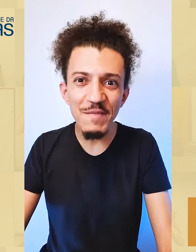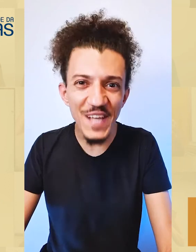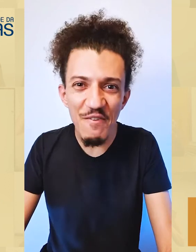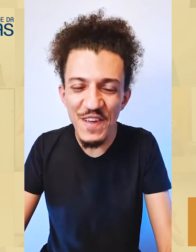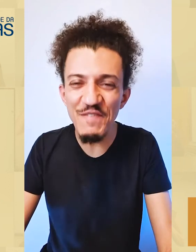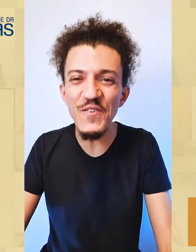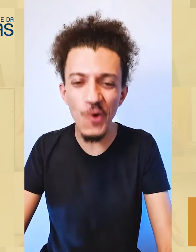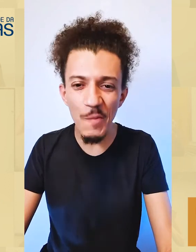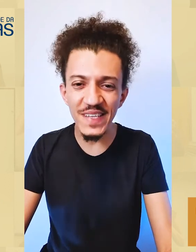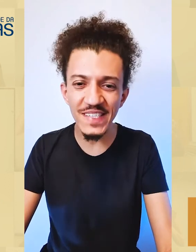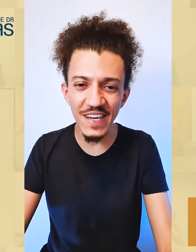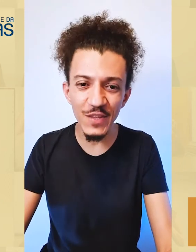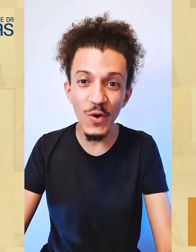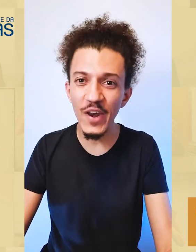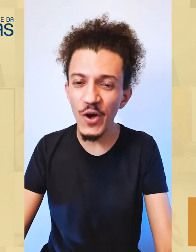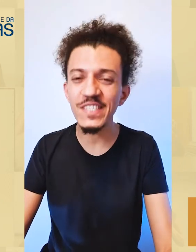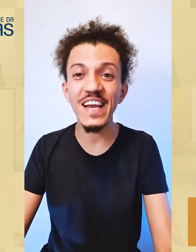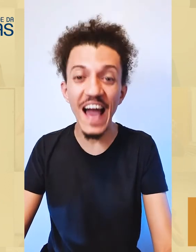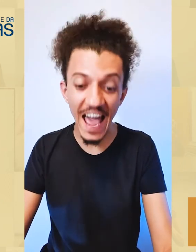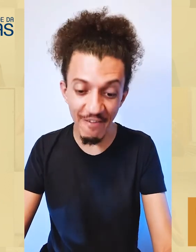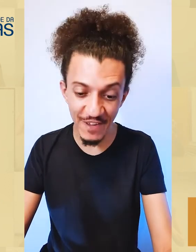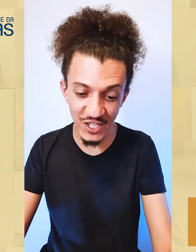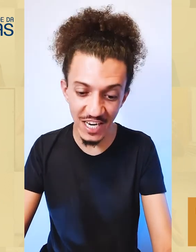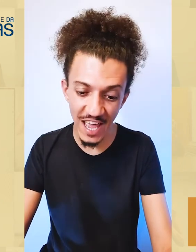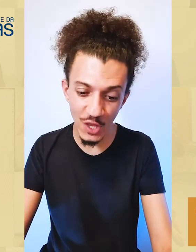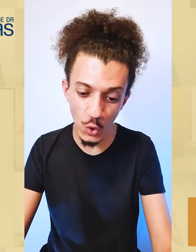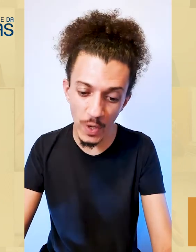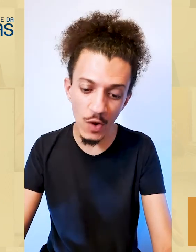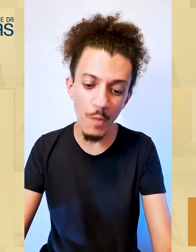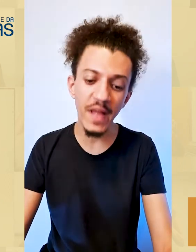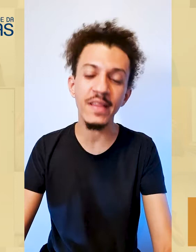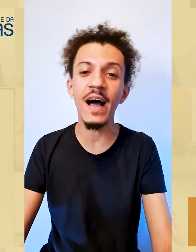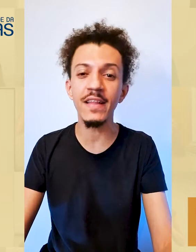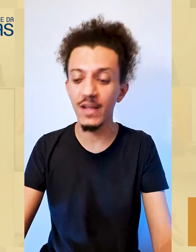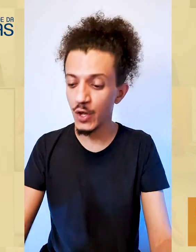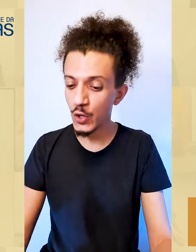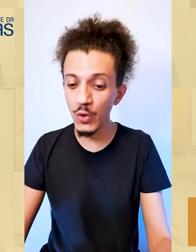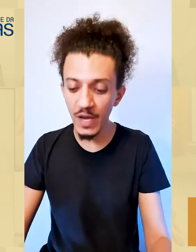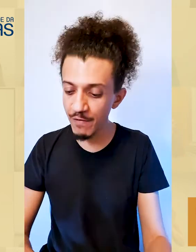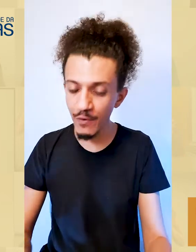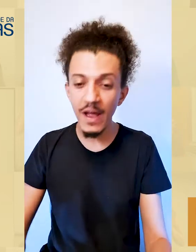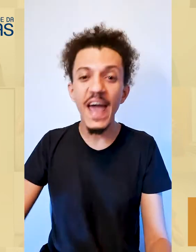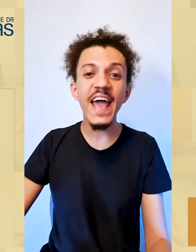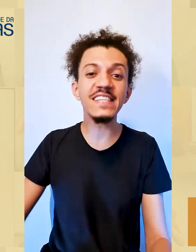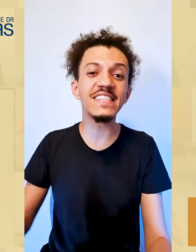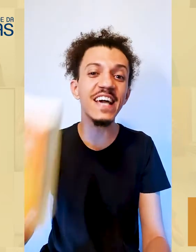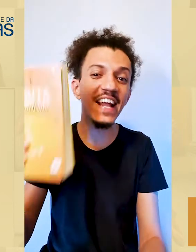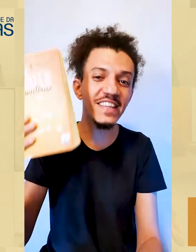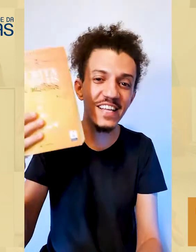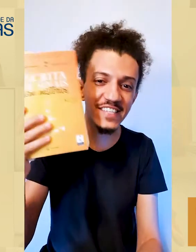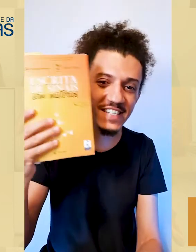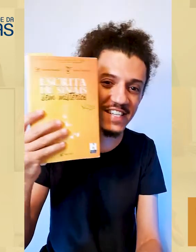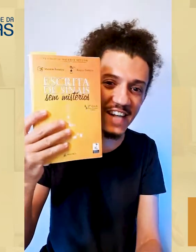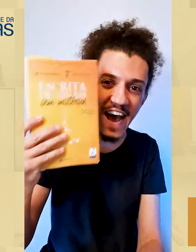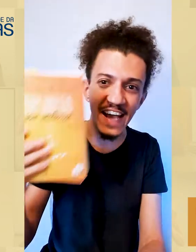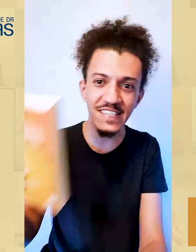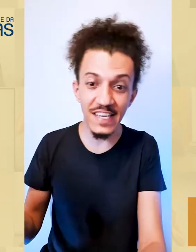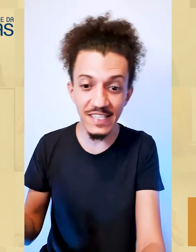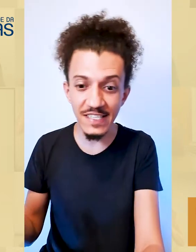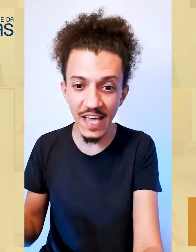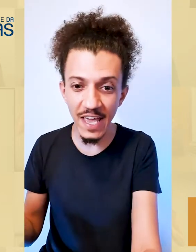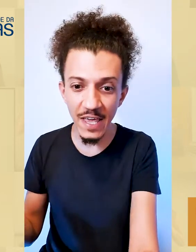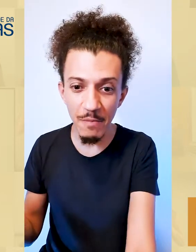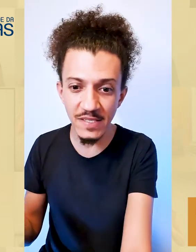E estamos ao vivo começando a nossa live de leitura comentada do livro Escrita de